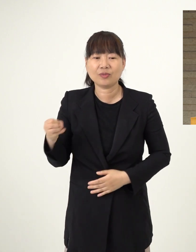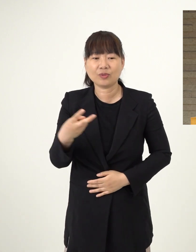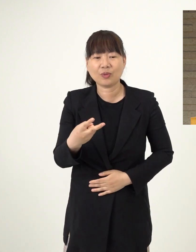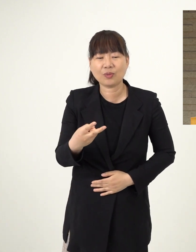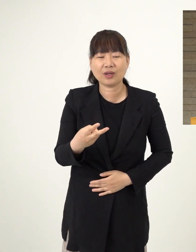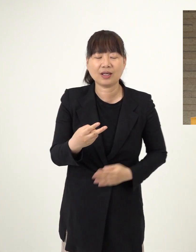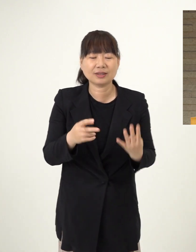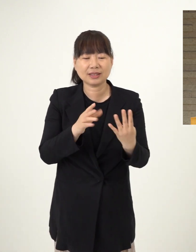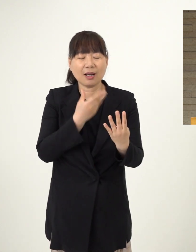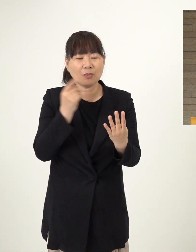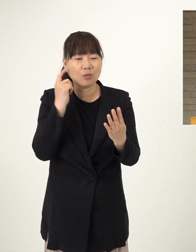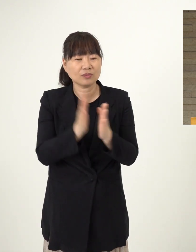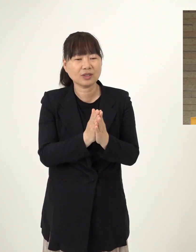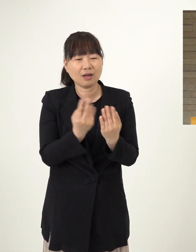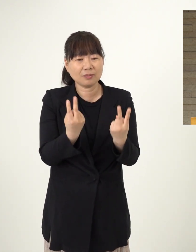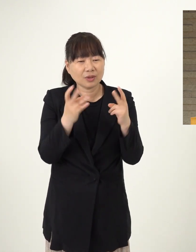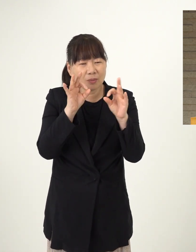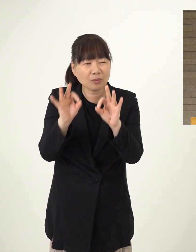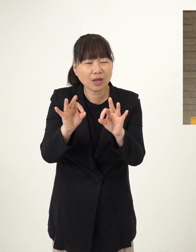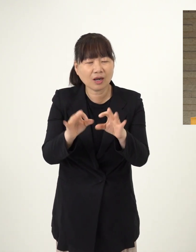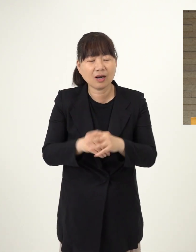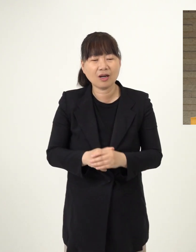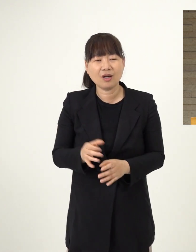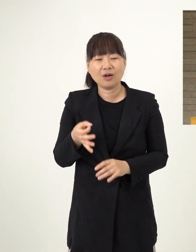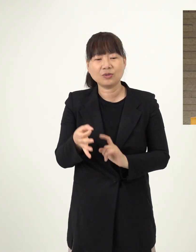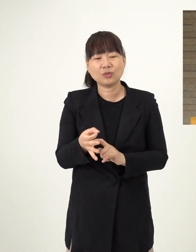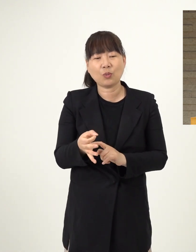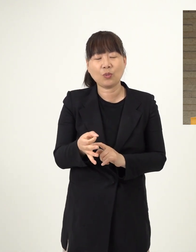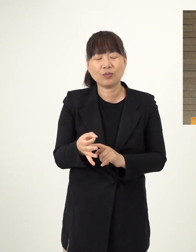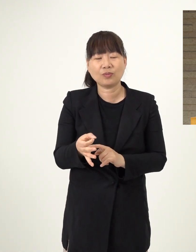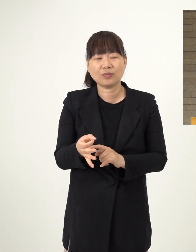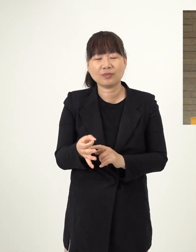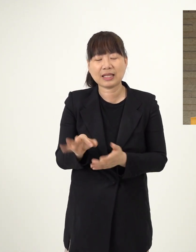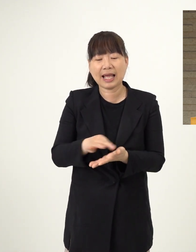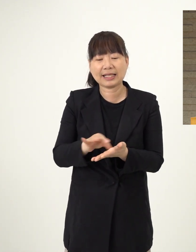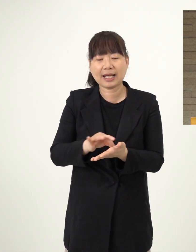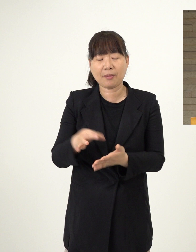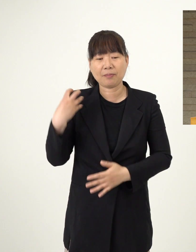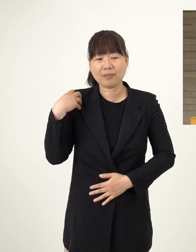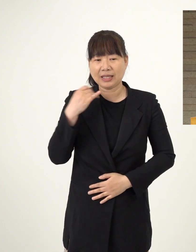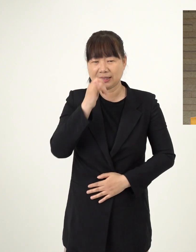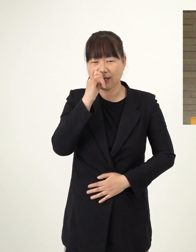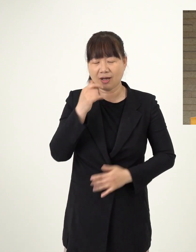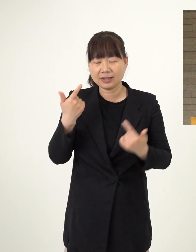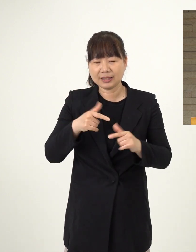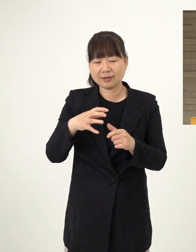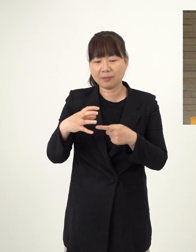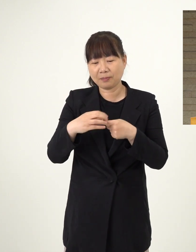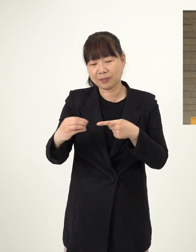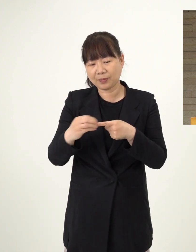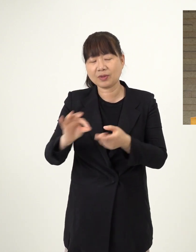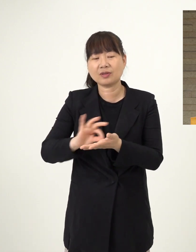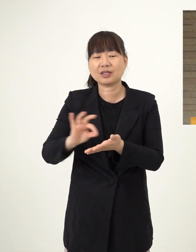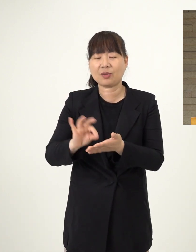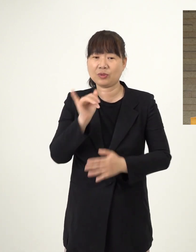또 사복음서를 비교해 보면 돈꾀를 맡은 자예요. 그리고 거기서 늘 빼다 썼습니다.